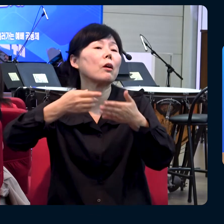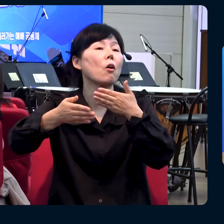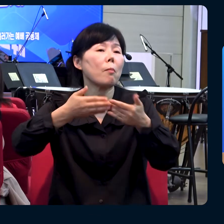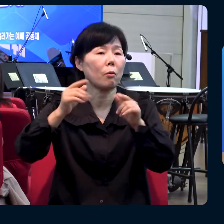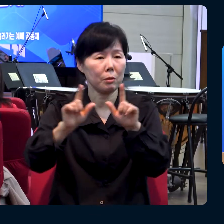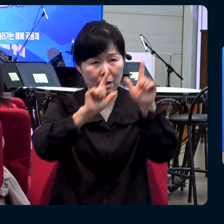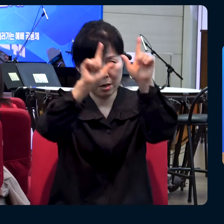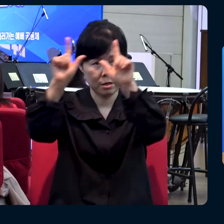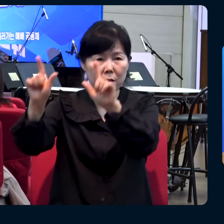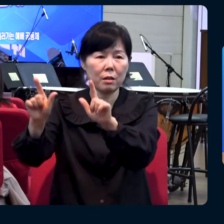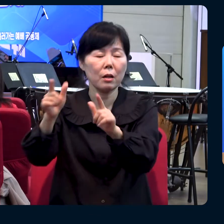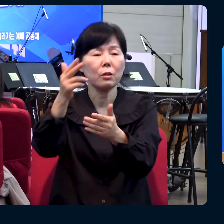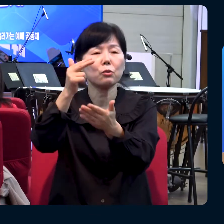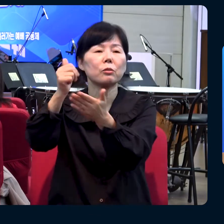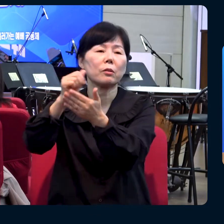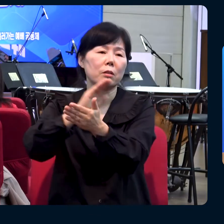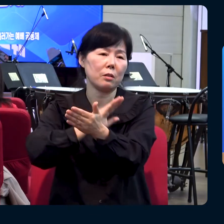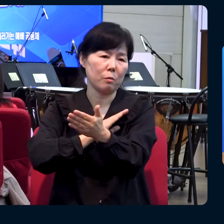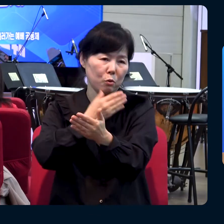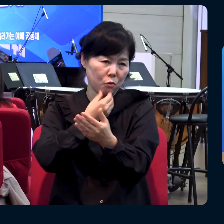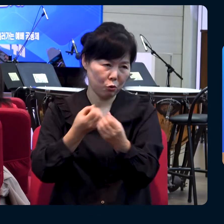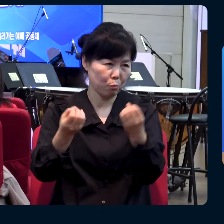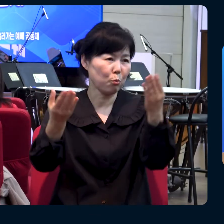축복합니다. 승리란 뭔가?